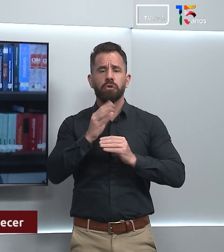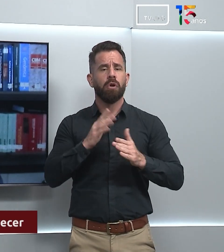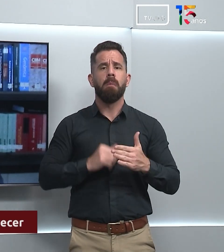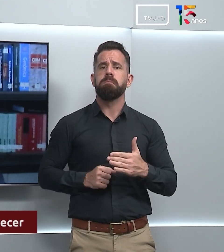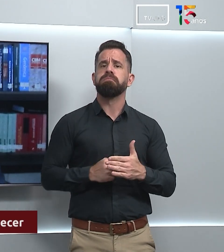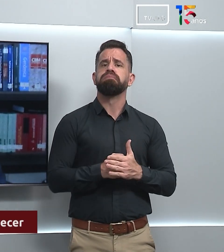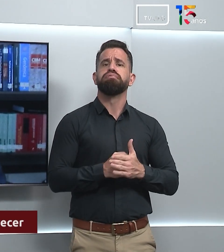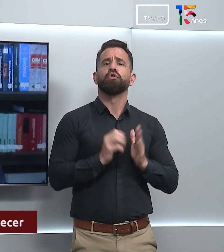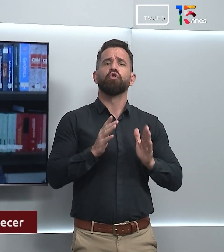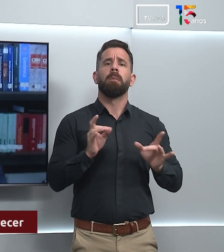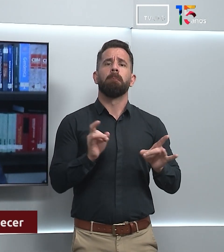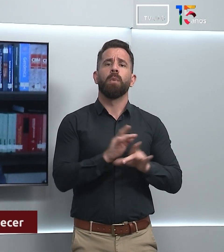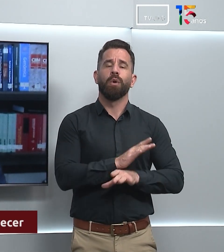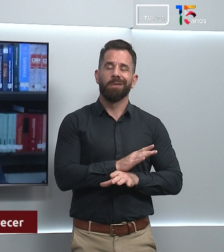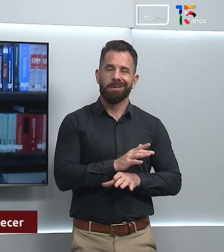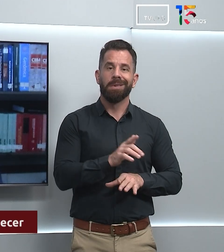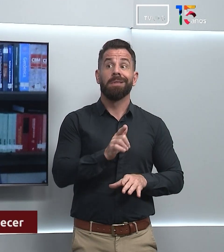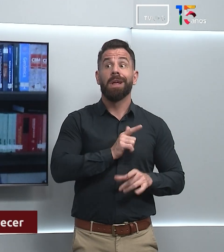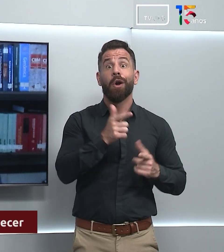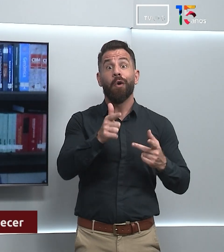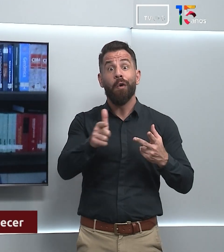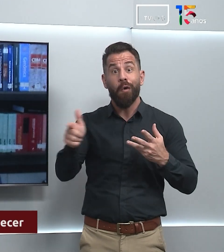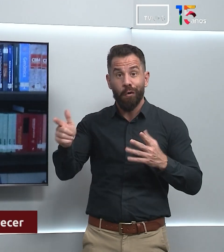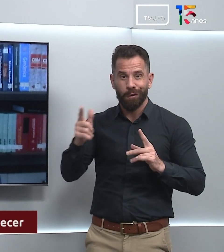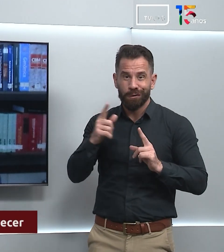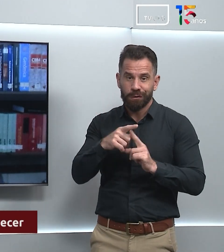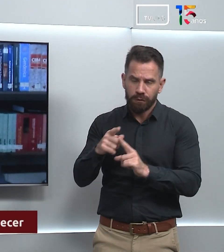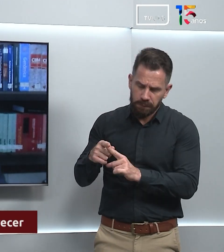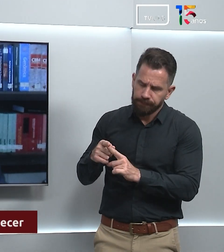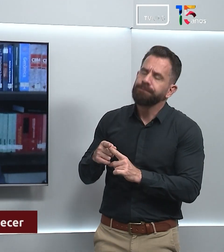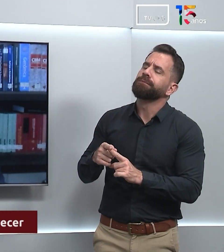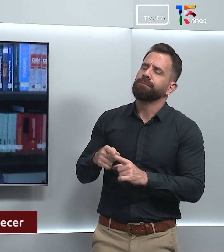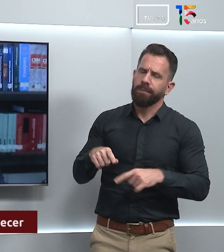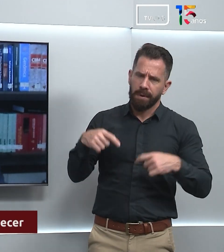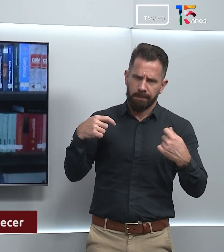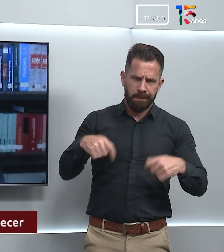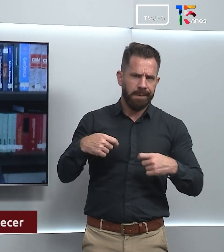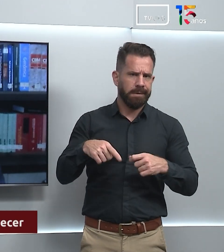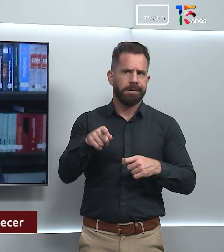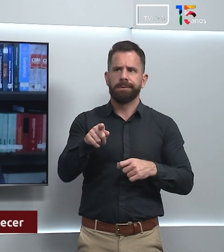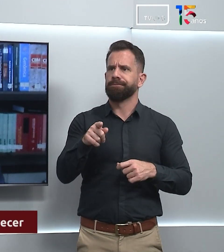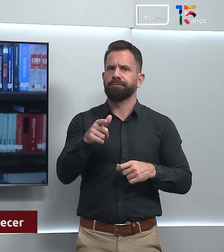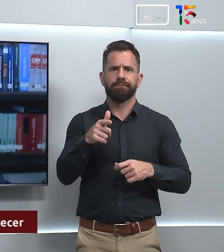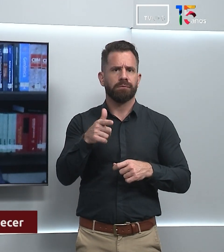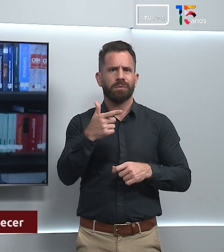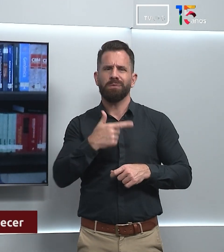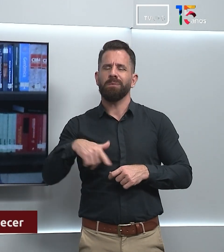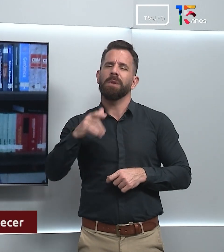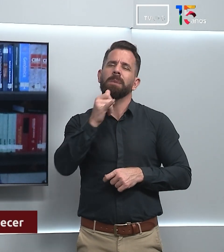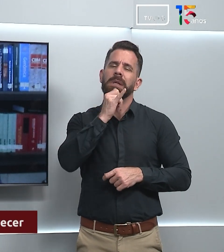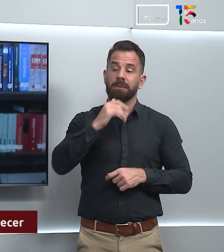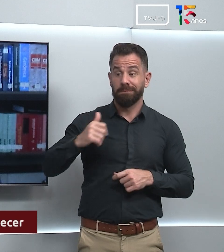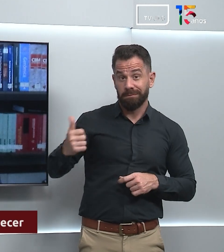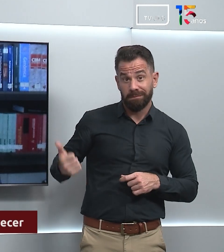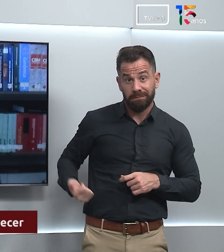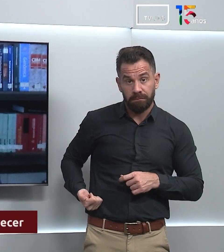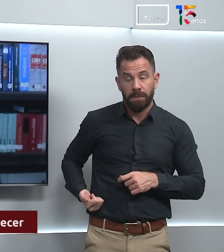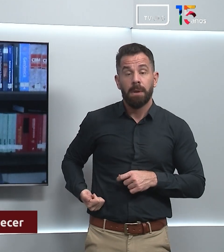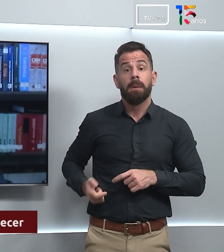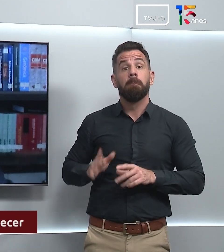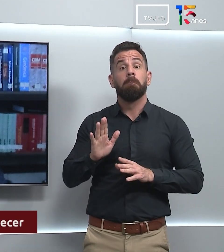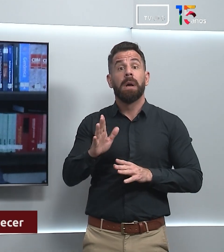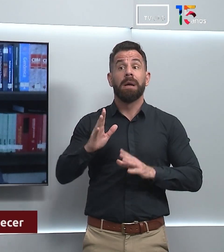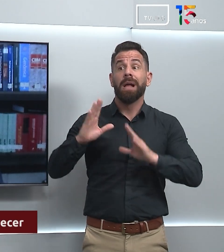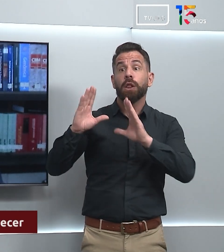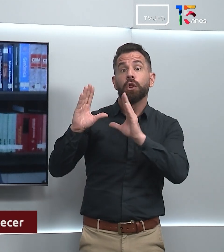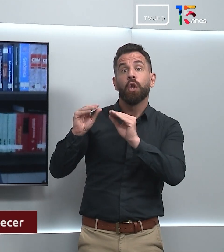saciada. Existem outros que devem ser usados, por exemplo, de forma injetável, inclusive no período da